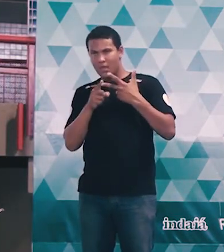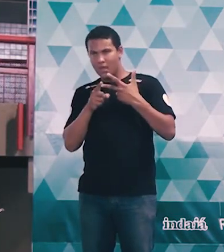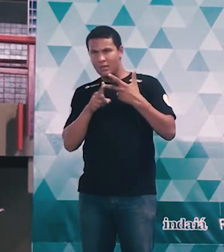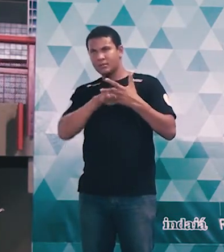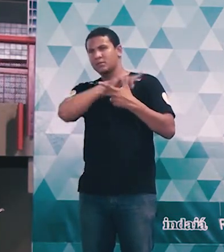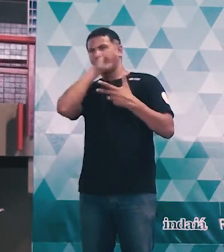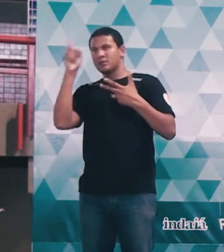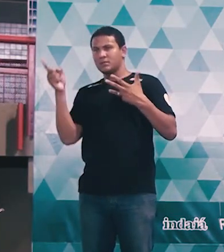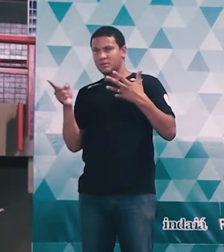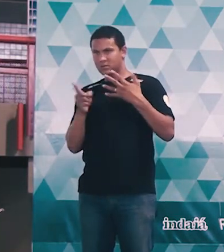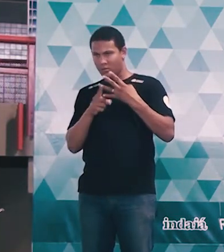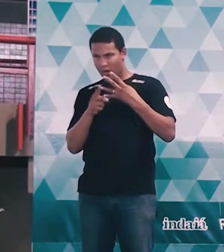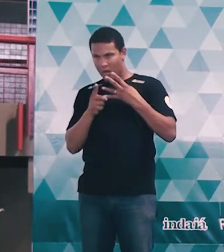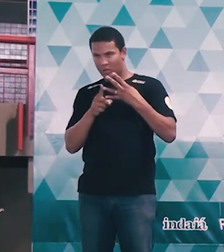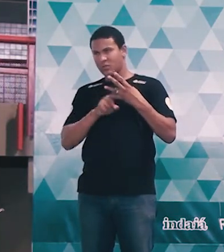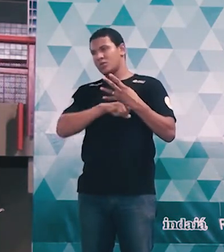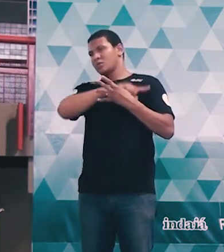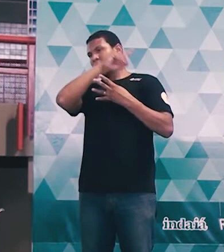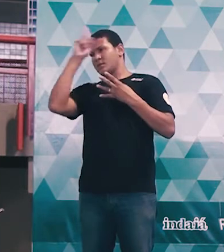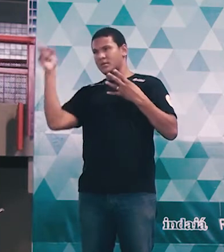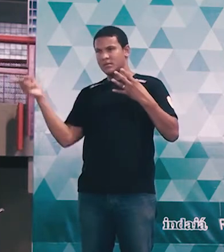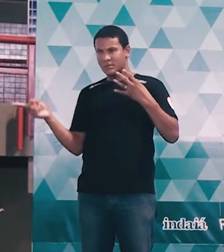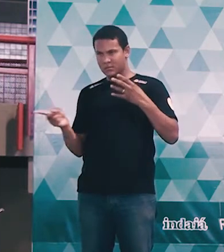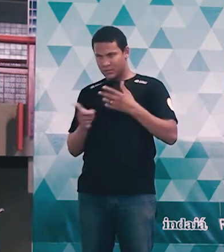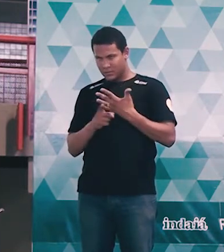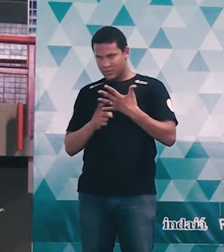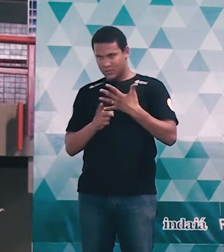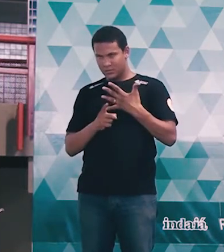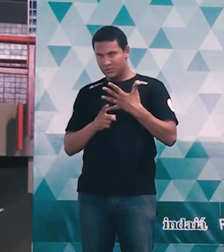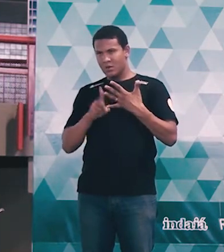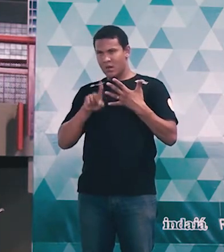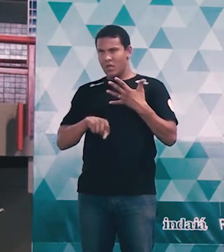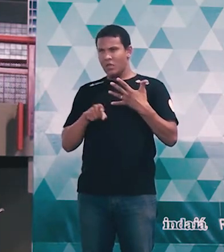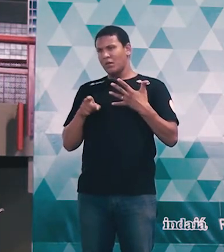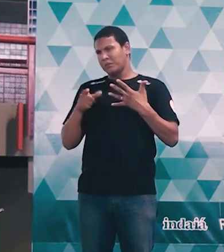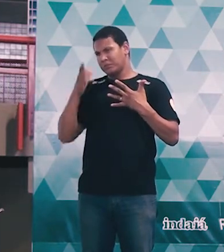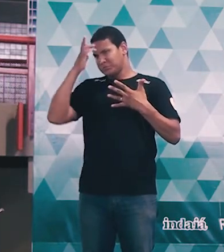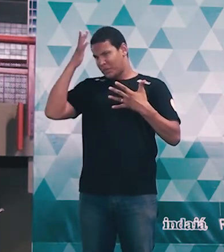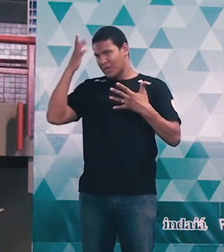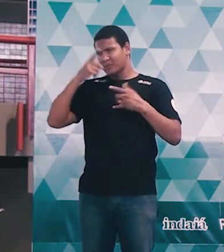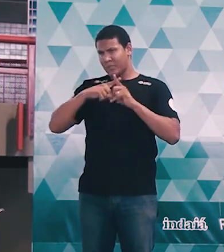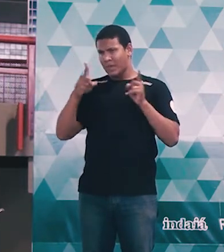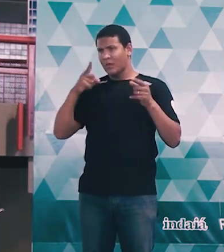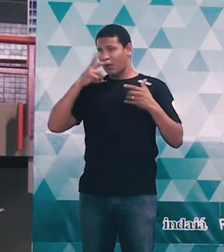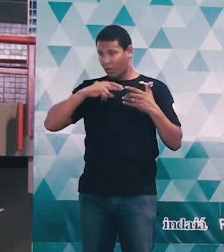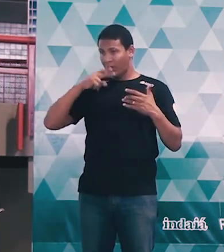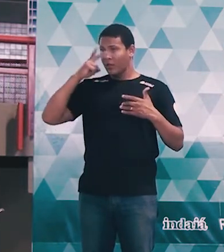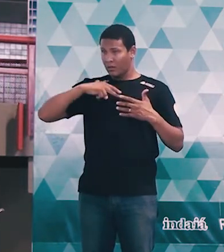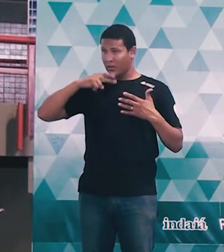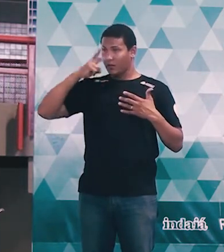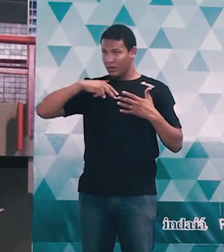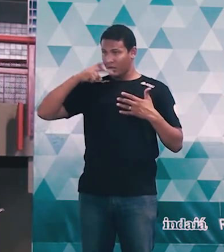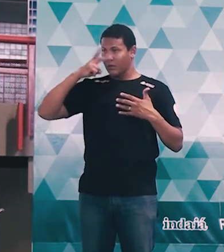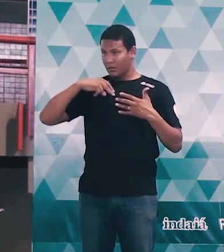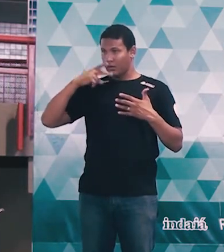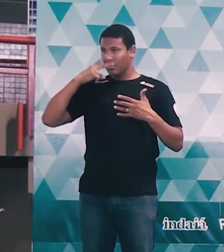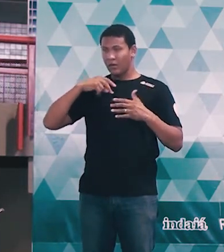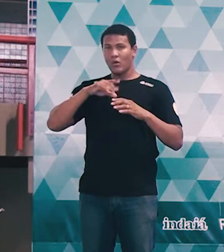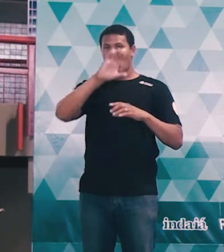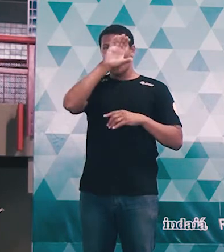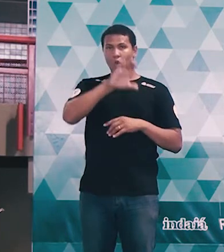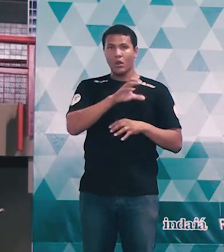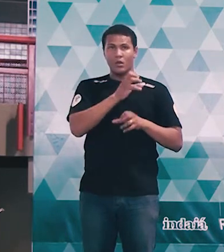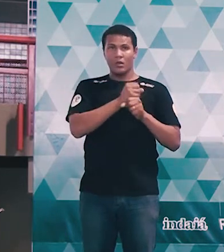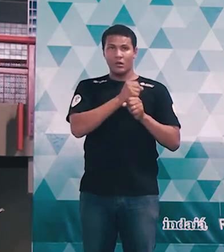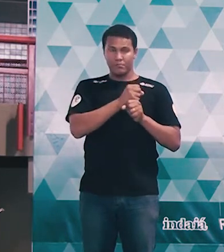questão fácil? É uma questão fácil. No entanto, essa questão é muito repetitiva, porque a gente está pedindo a mesma coisa, o mesmo desenvolvimento, o